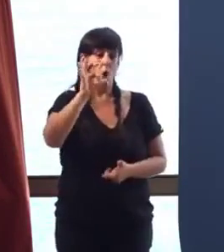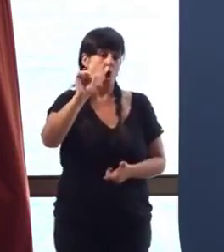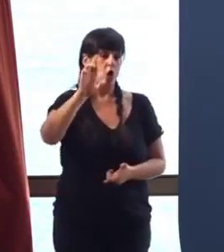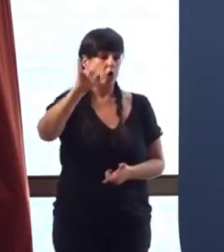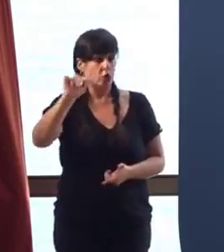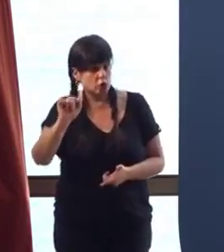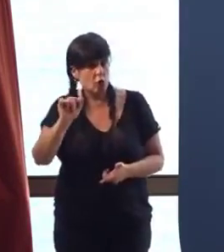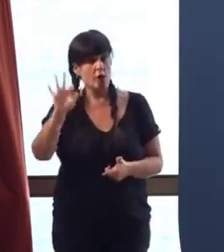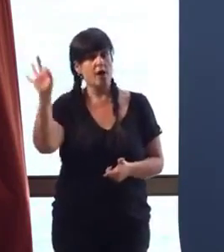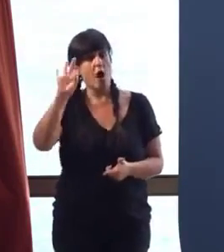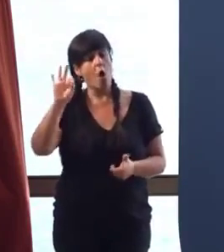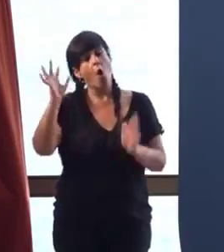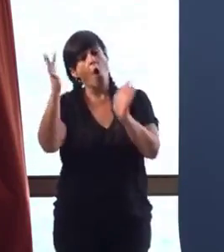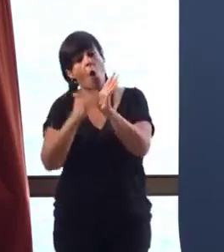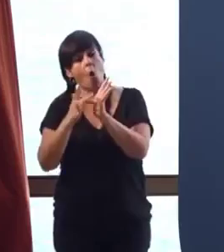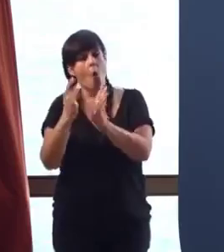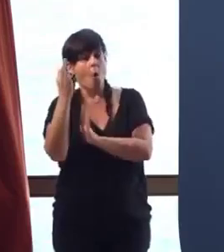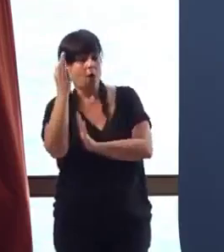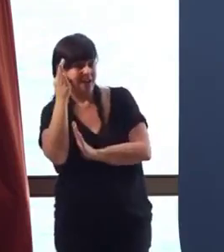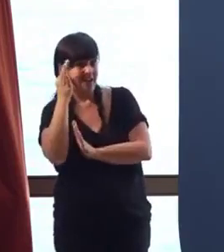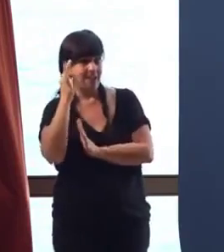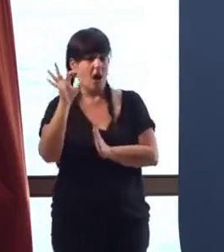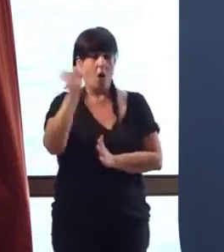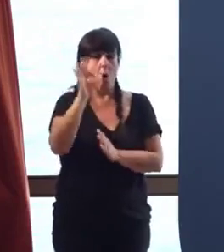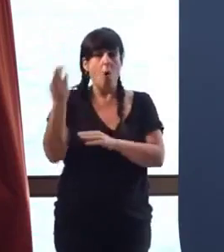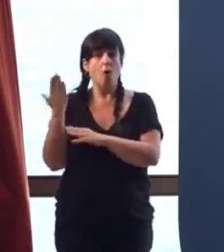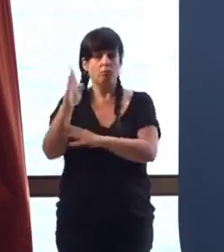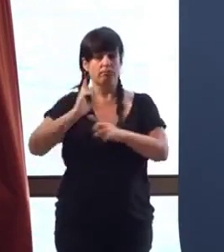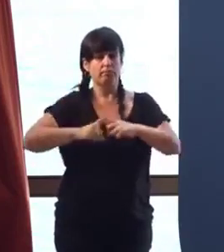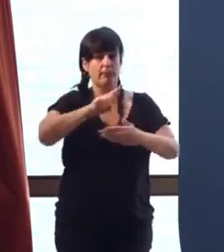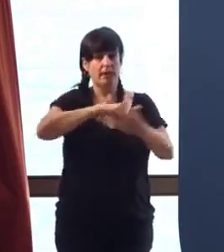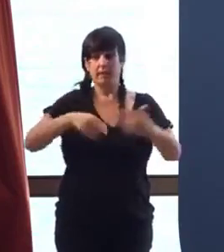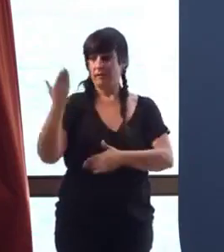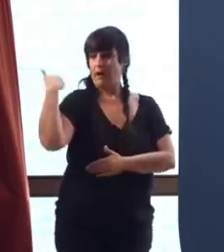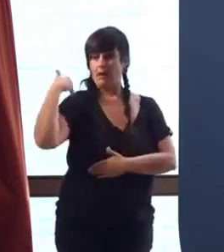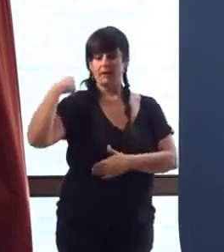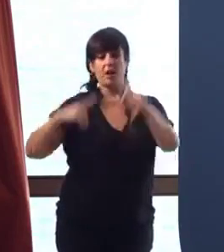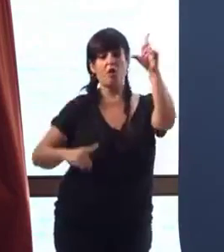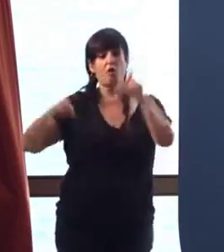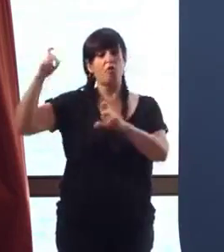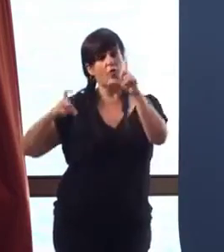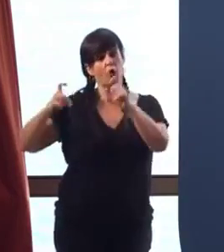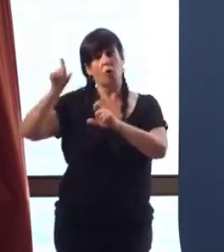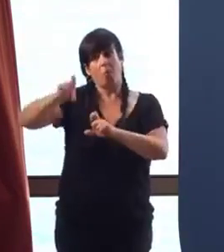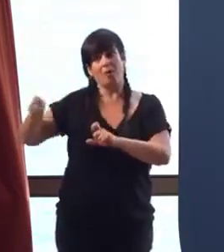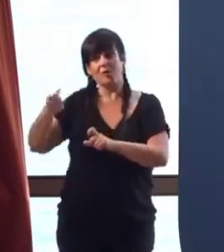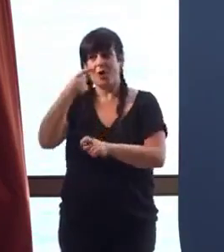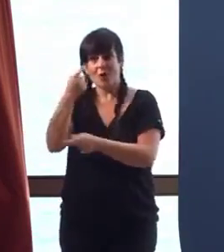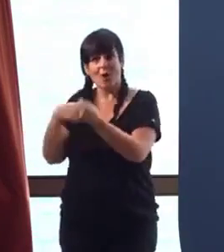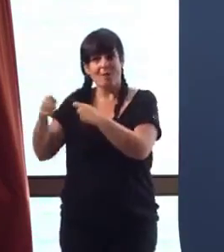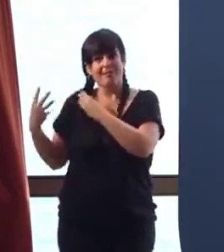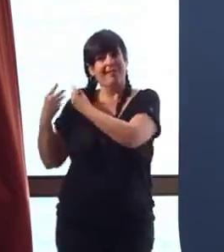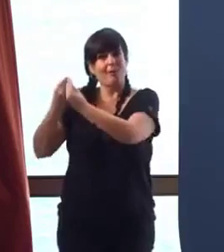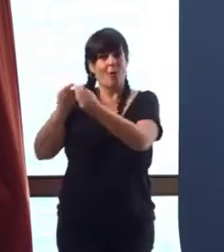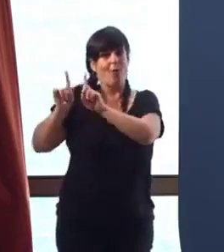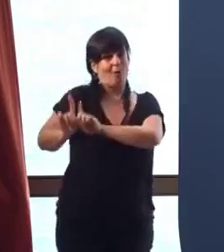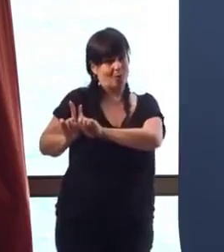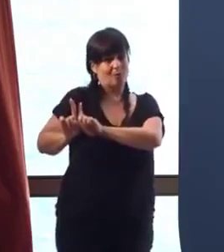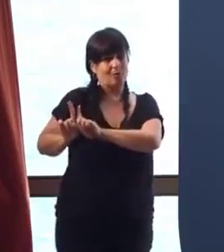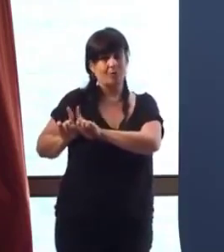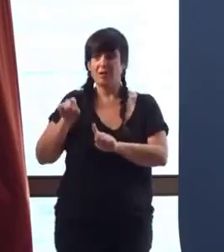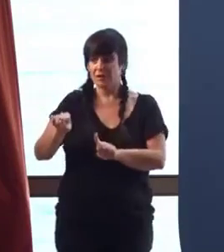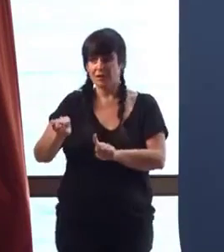Rita Barberá o con un candidato a la Junta de Galicia que aparecía en una fotografía con un narcotraficante. Eso es mucho más importante a